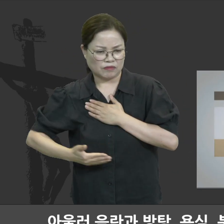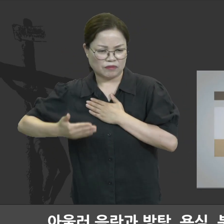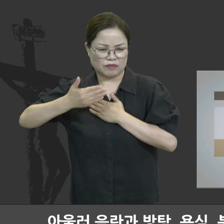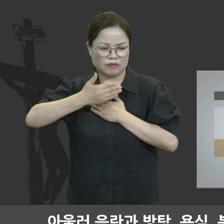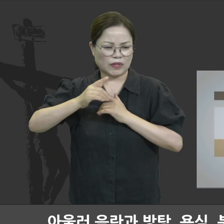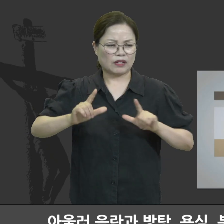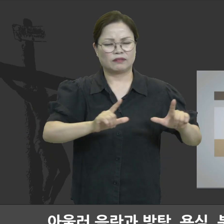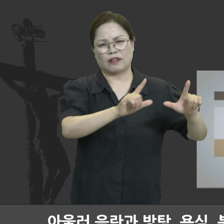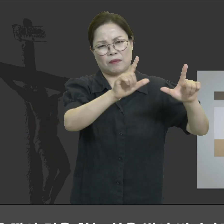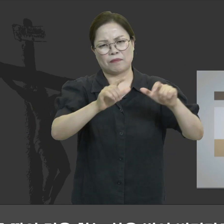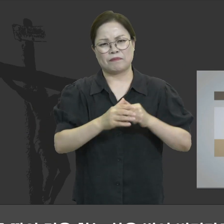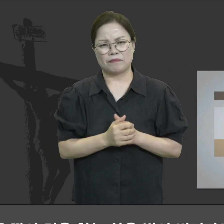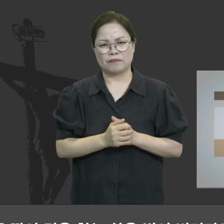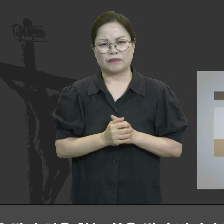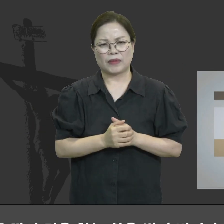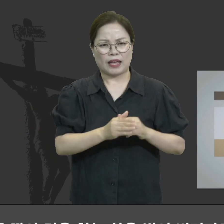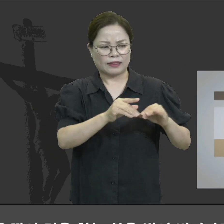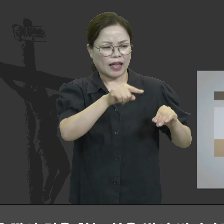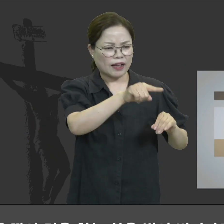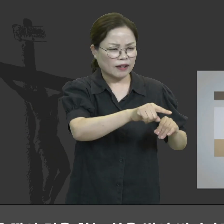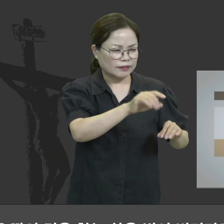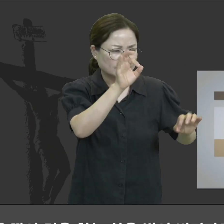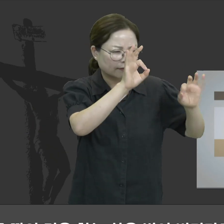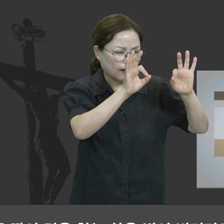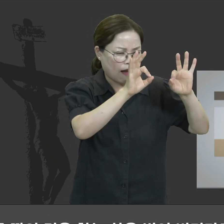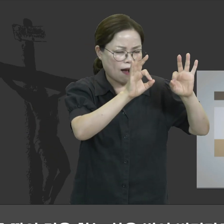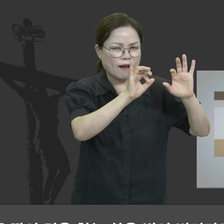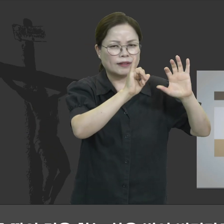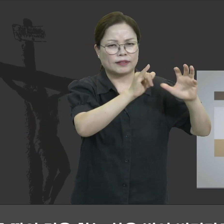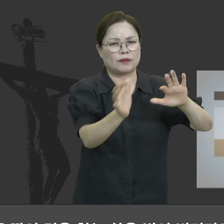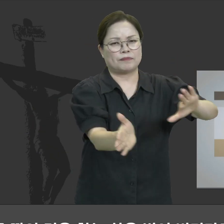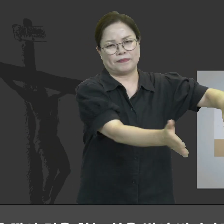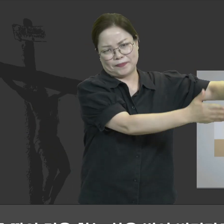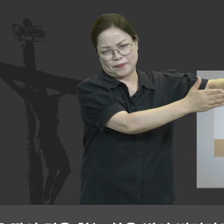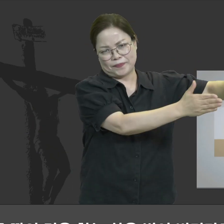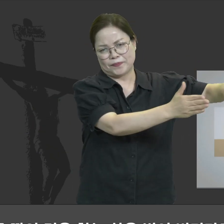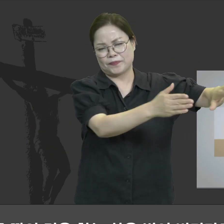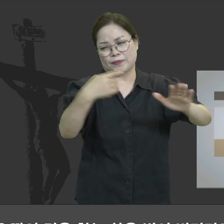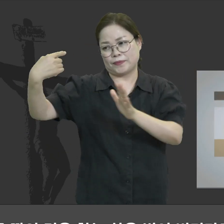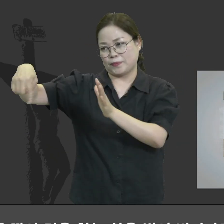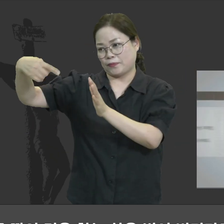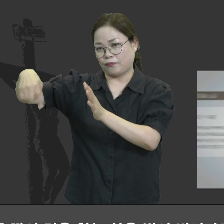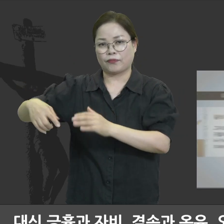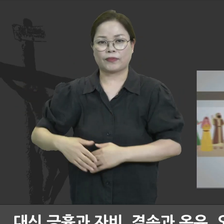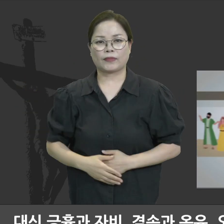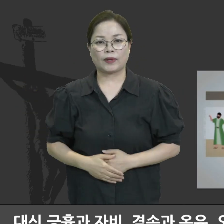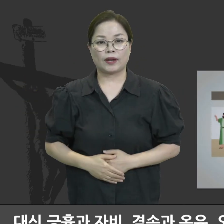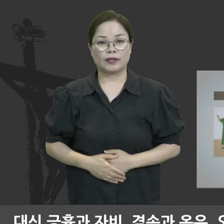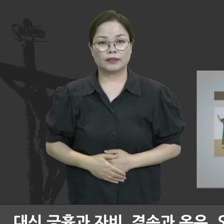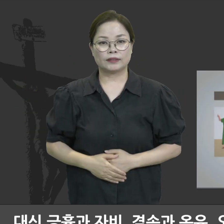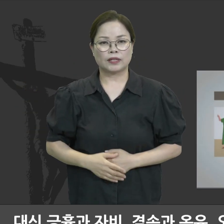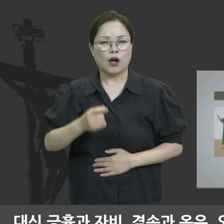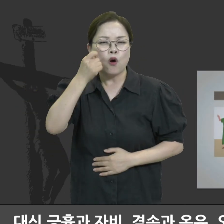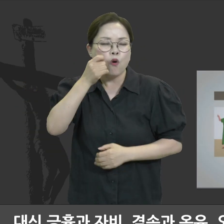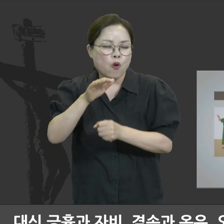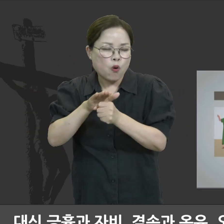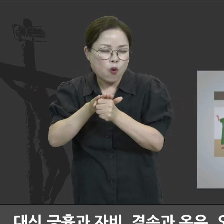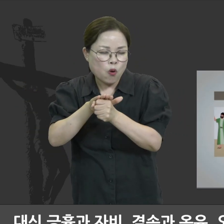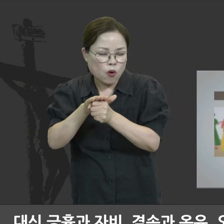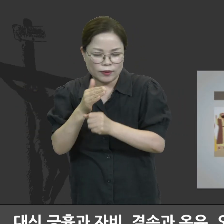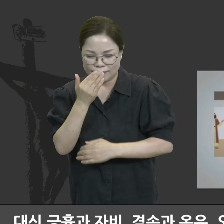따르는 삶, 곧 땅의 것을 찾는 삶을 벗어버리라고 가르칩니다. 대신 긍휼과